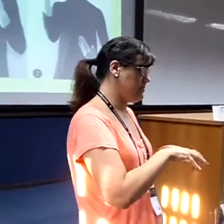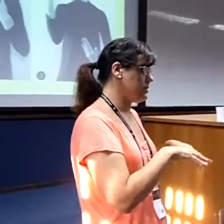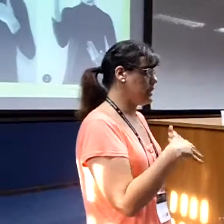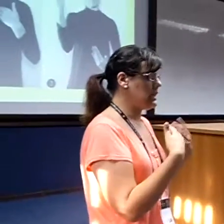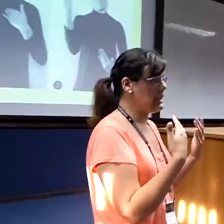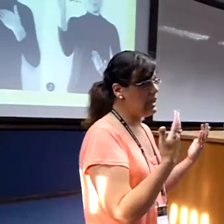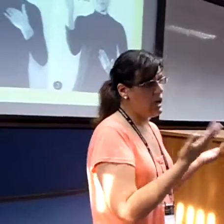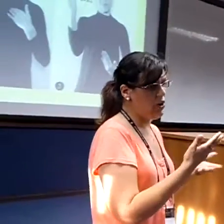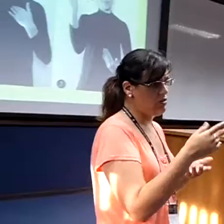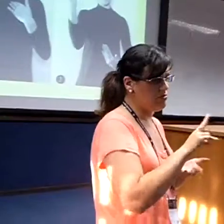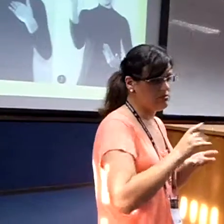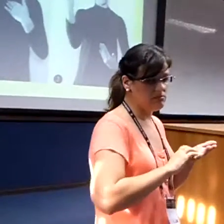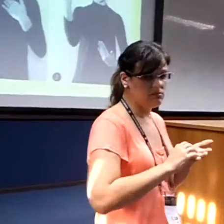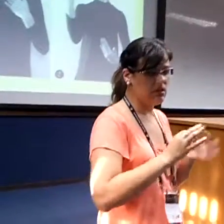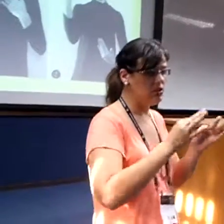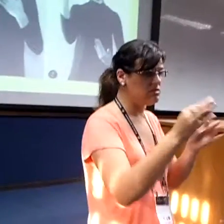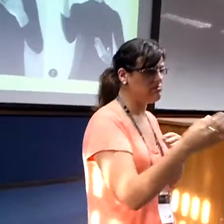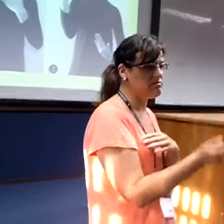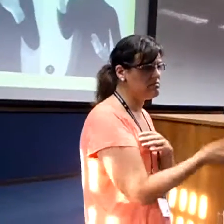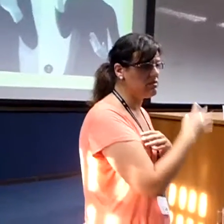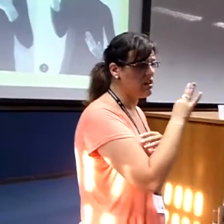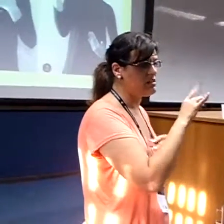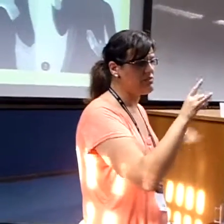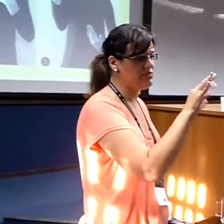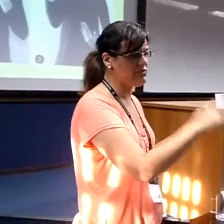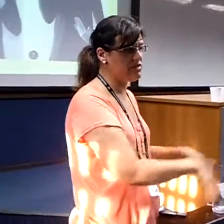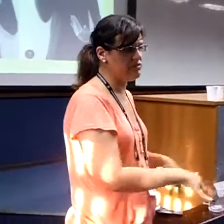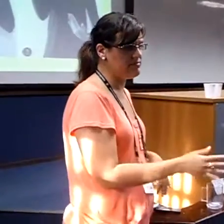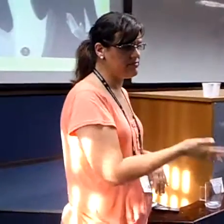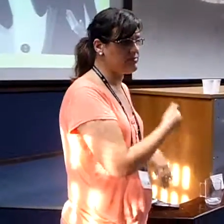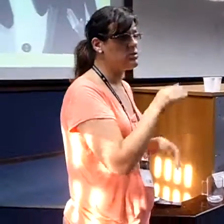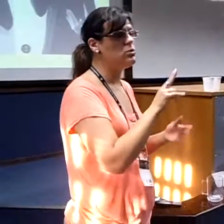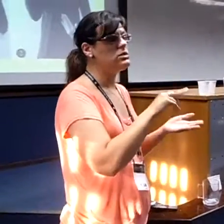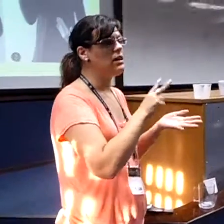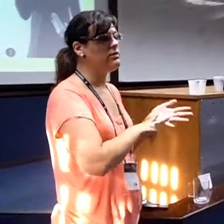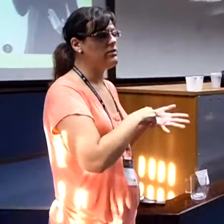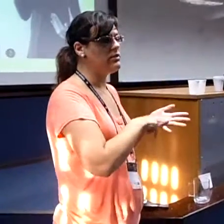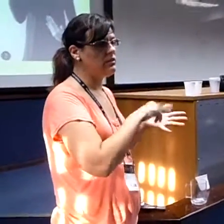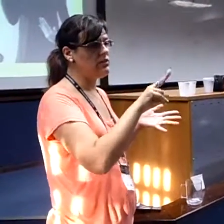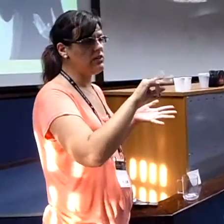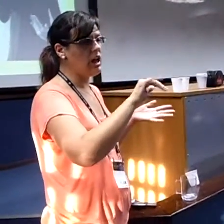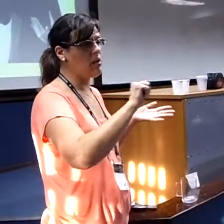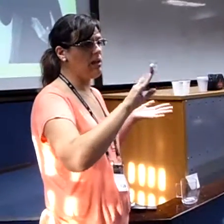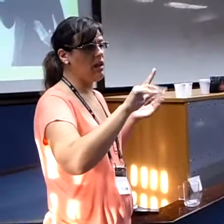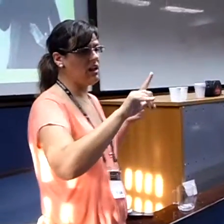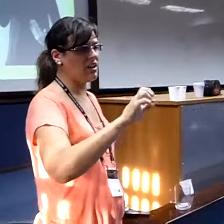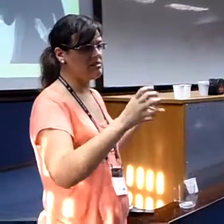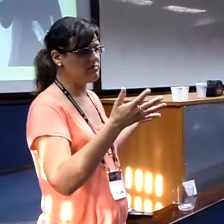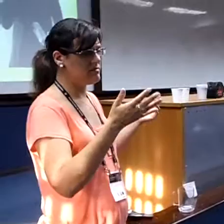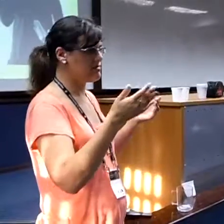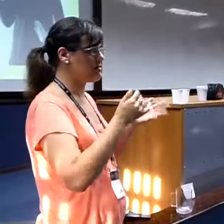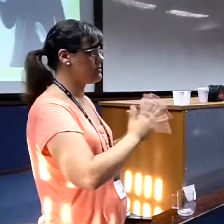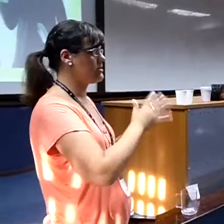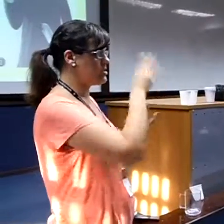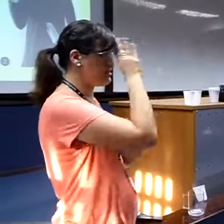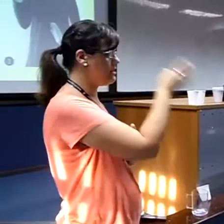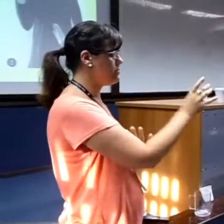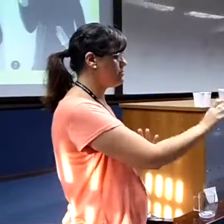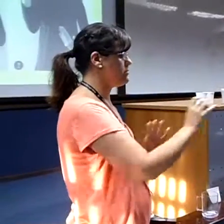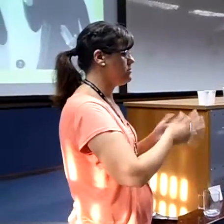telefone com um teclado. Hoje nós temos a tecnologia de mais diferentes formas, que também nos auxilia.